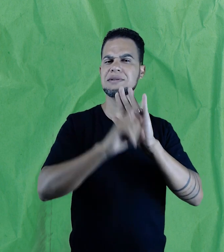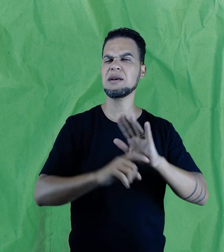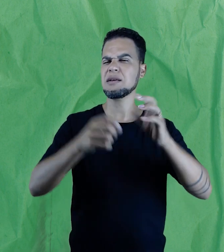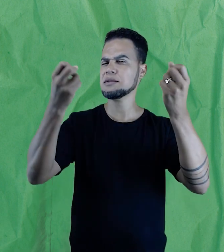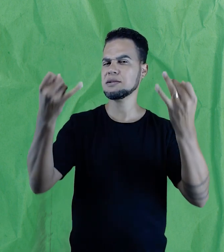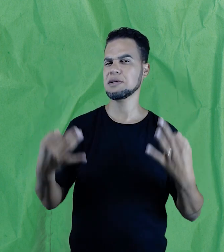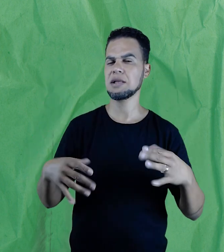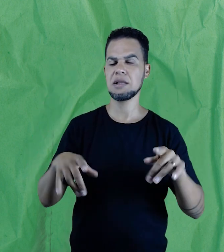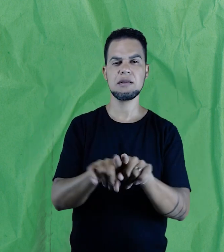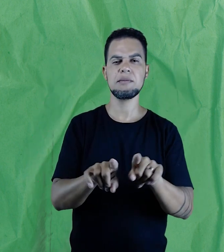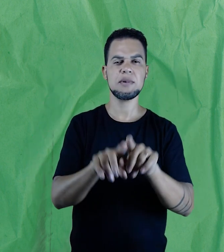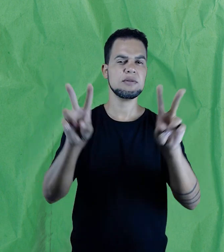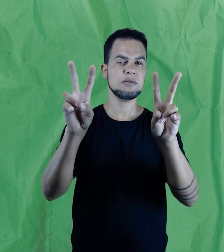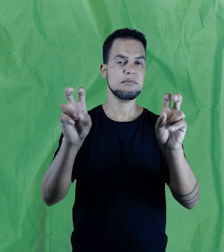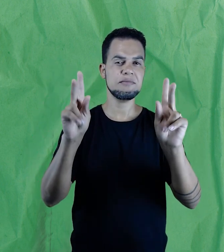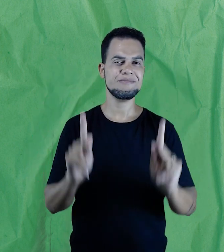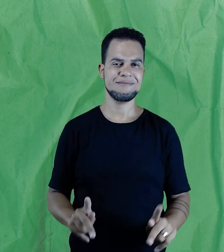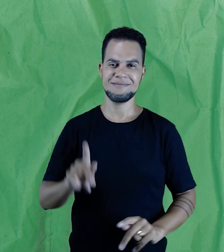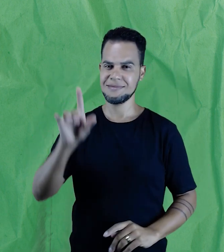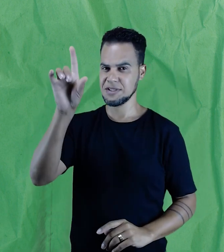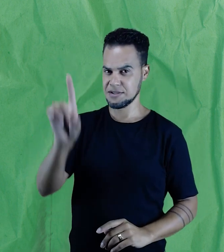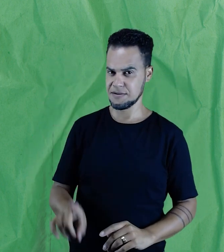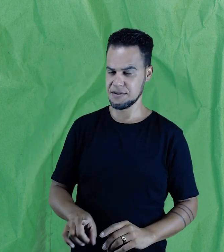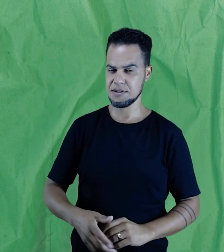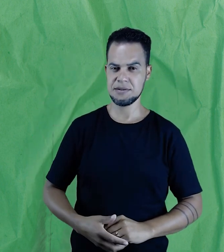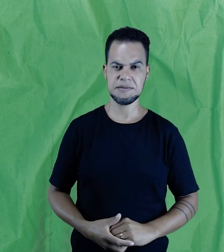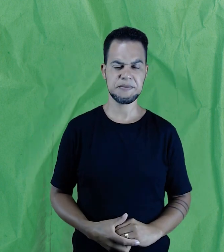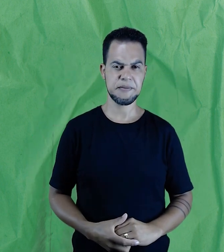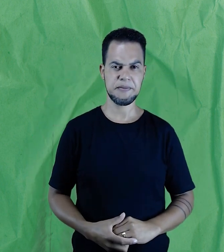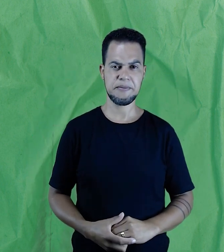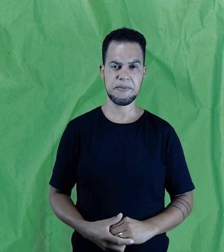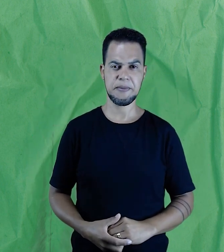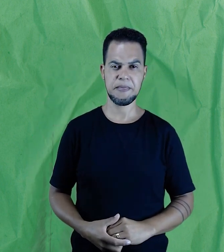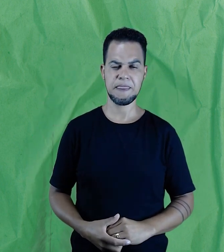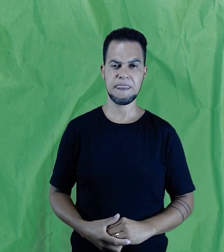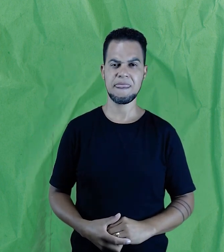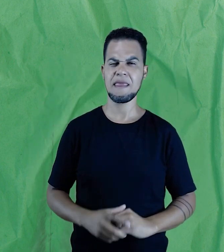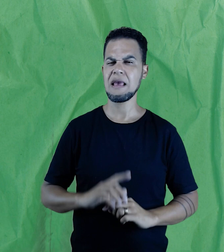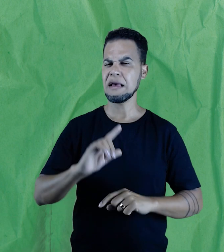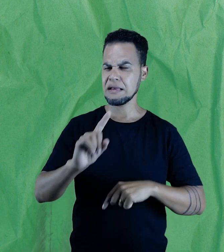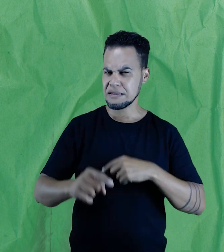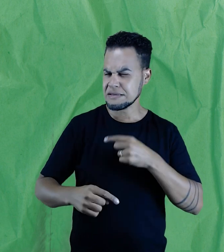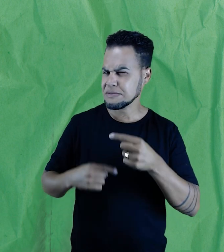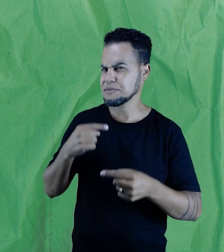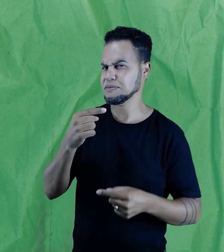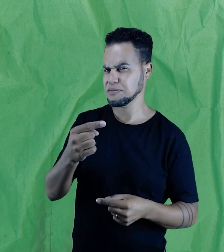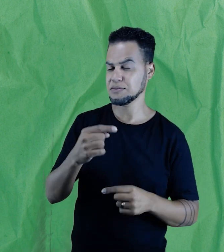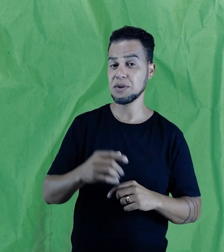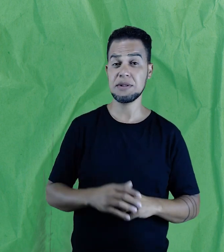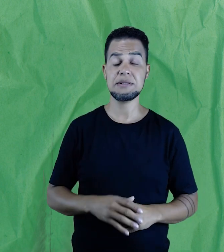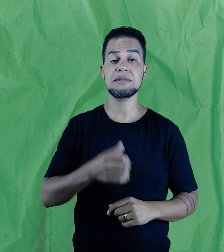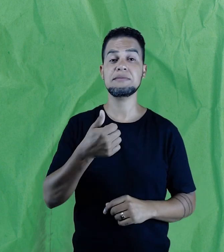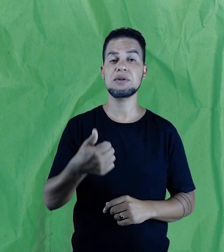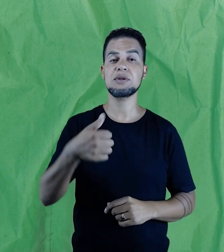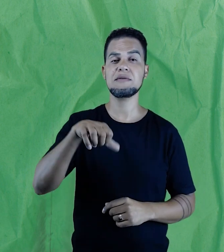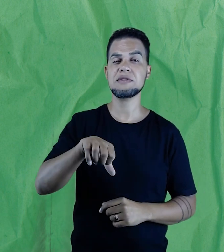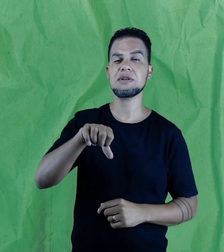falando também sobre a pessoa com deficiência. Um pouco depois,